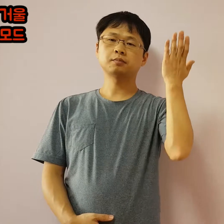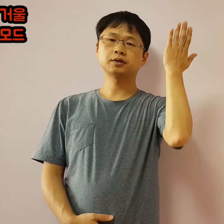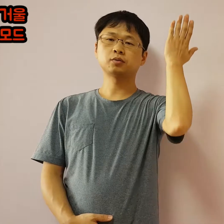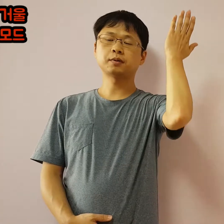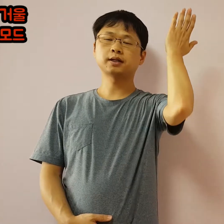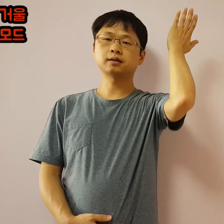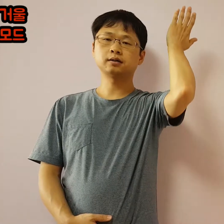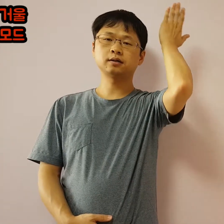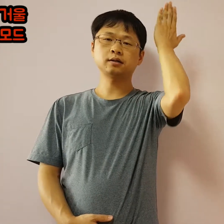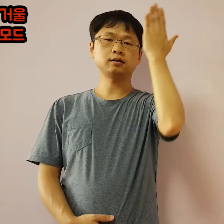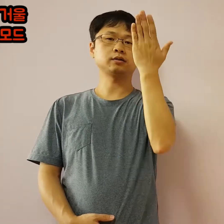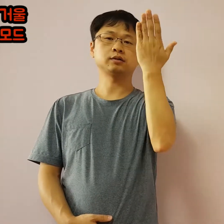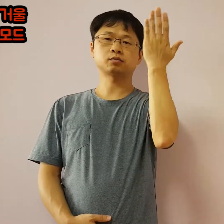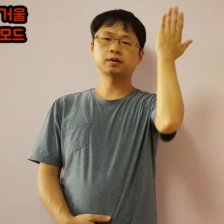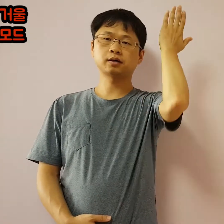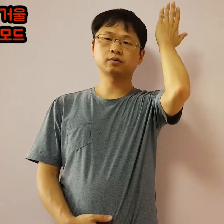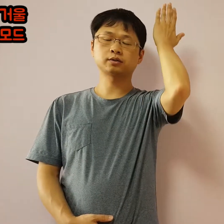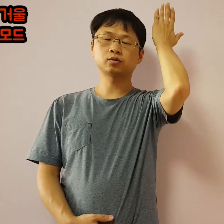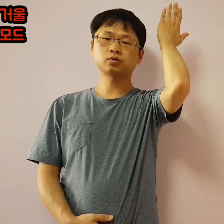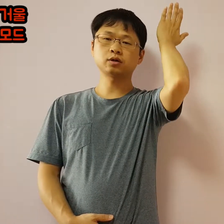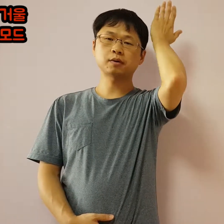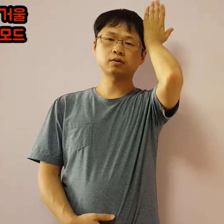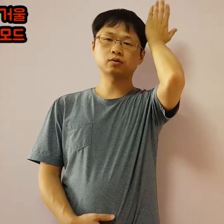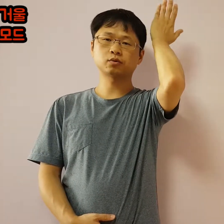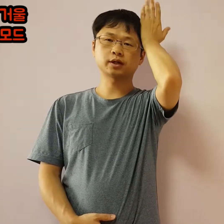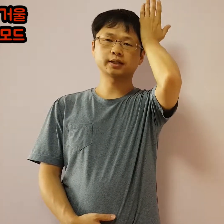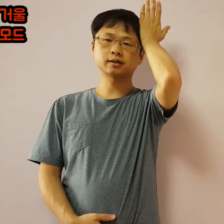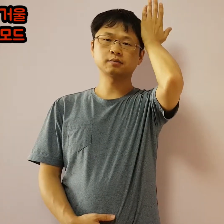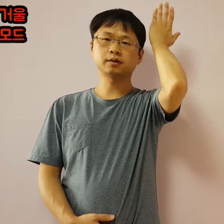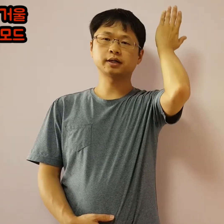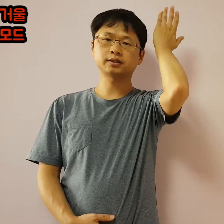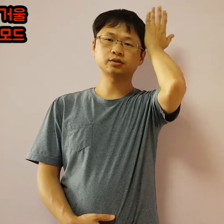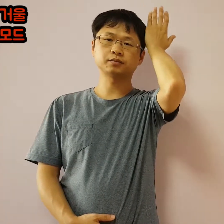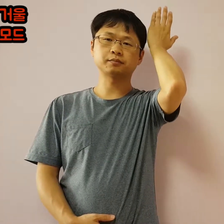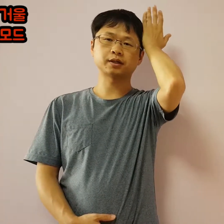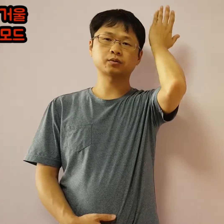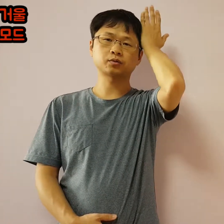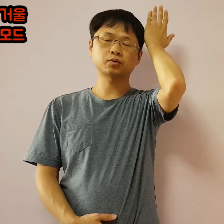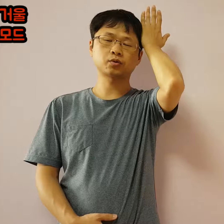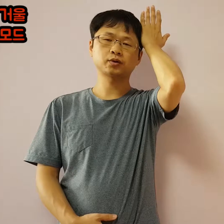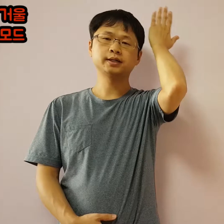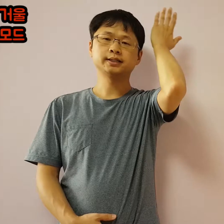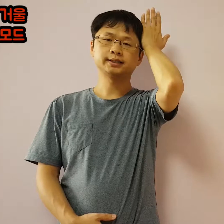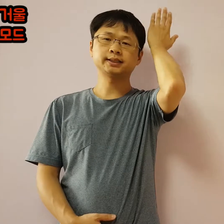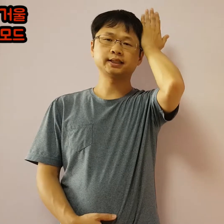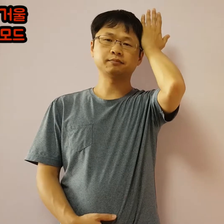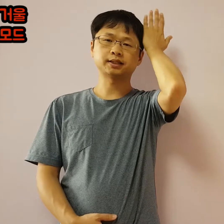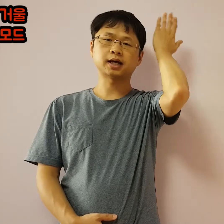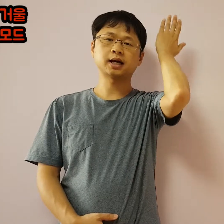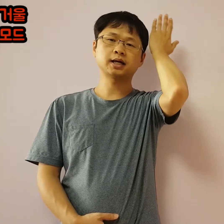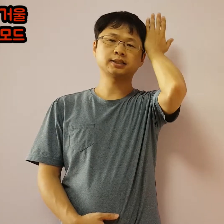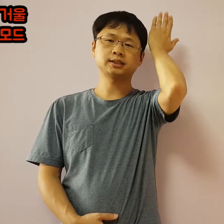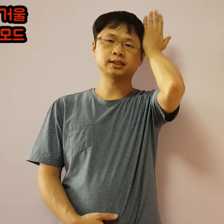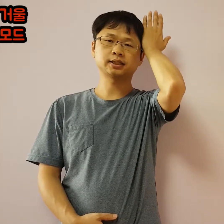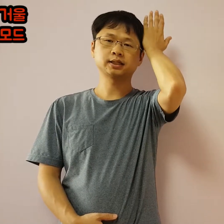편 손바닥을 이쪽 방향으로 해서 손등을 밖으로 보이게 해서 머리에 쳐주면 됩니다. 톡톡. 지식입니다. 지식.